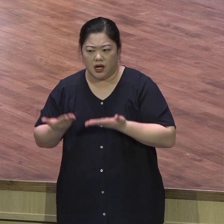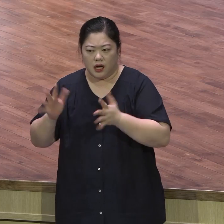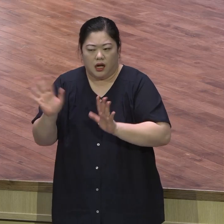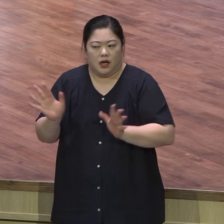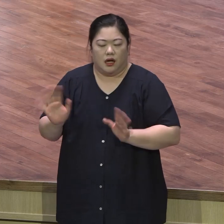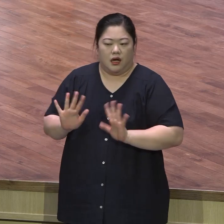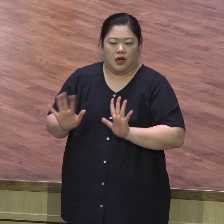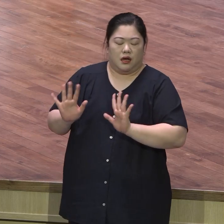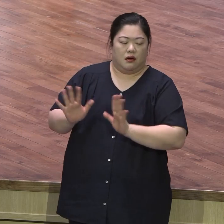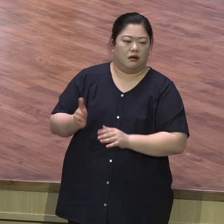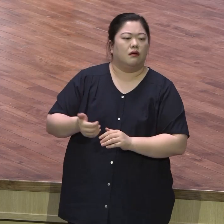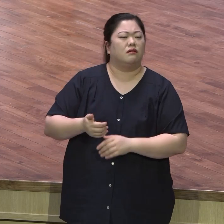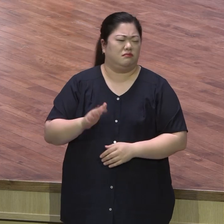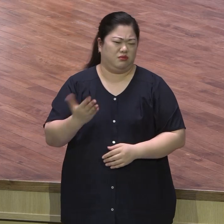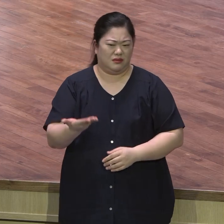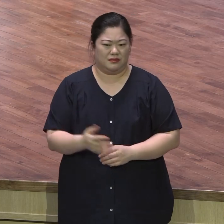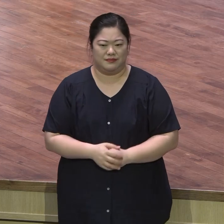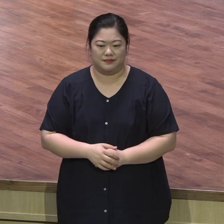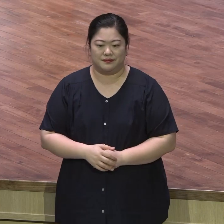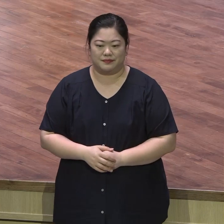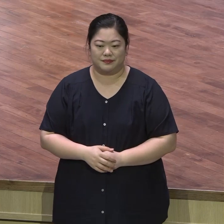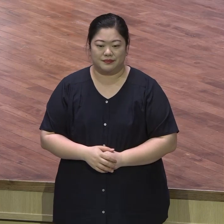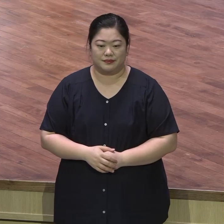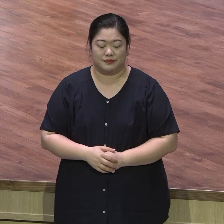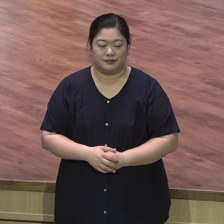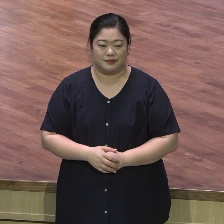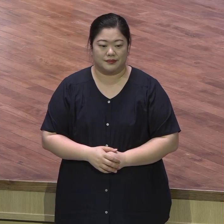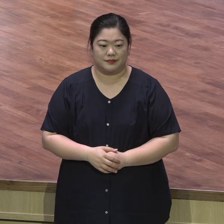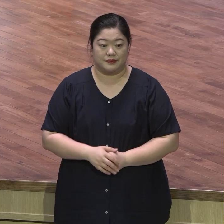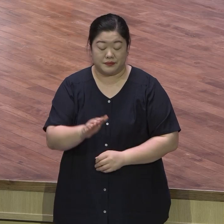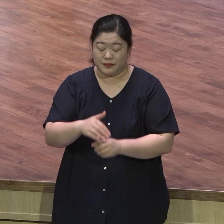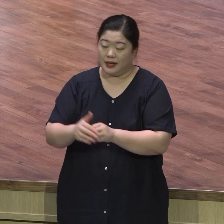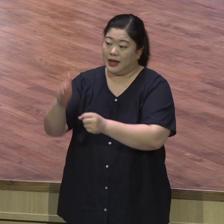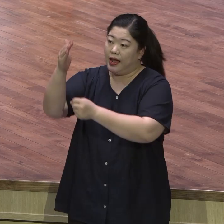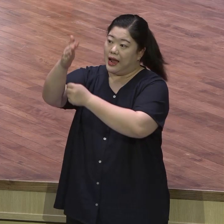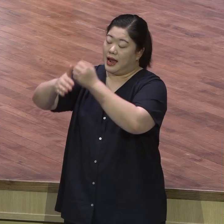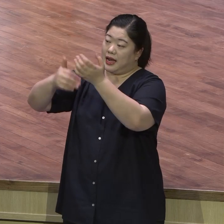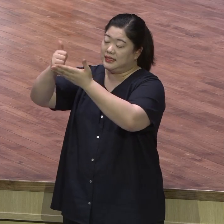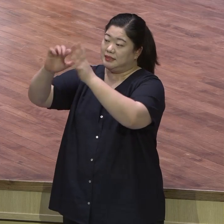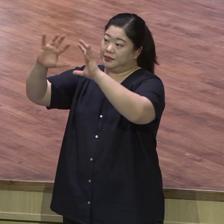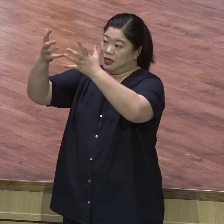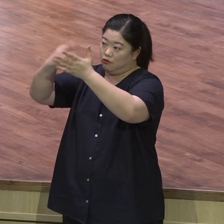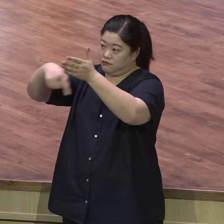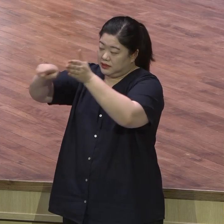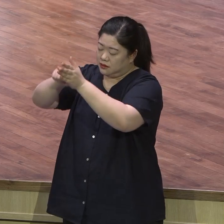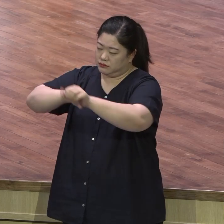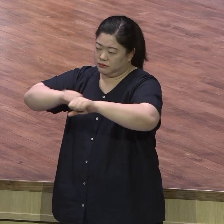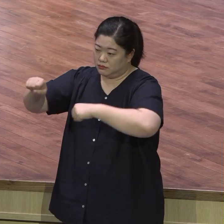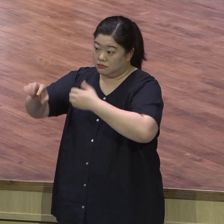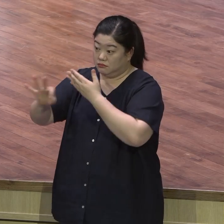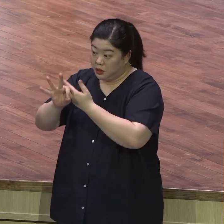사실 하나님 말하여 이런 헌신 없이는 결코 이루어지지 않습니다.